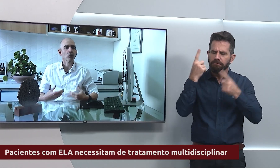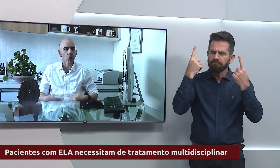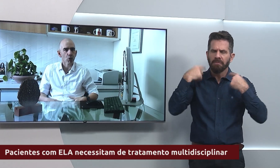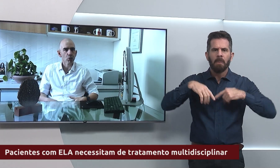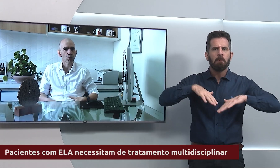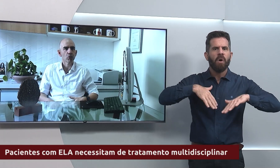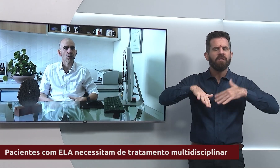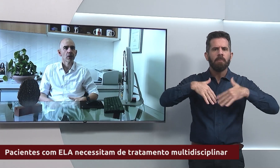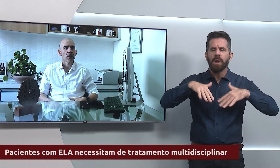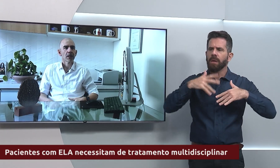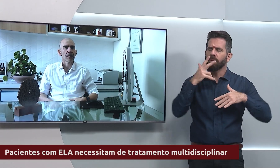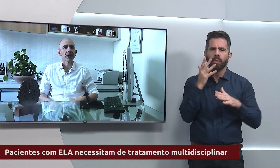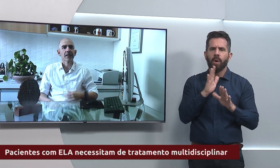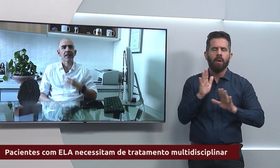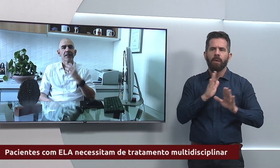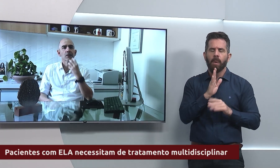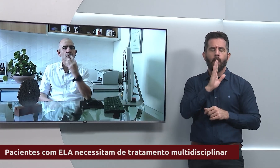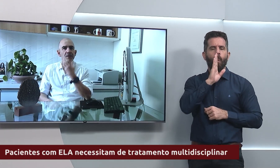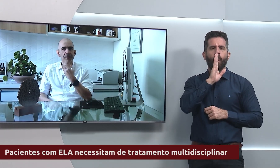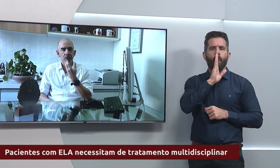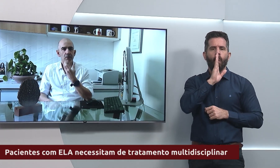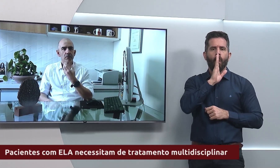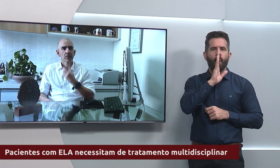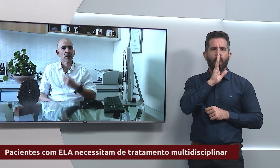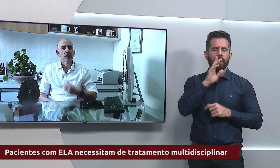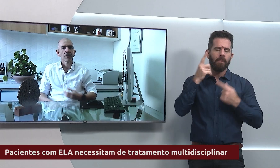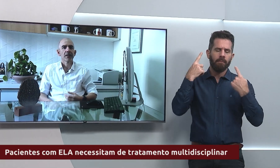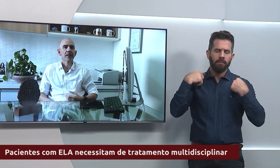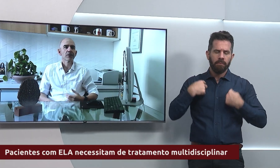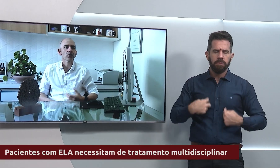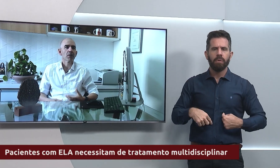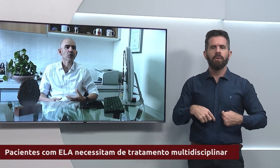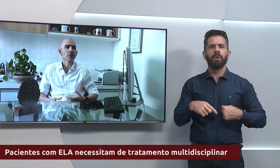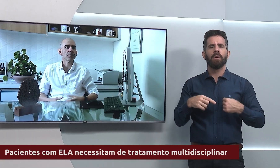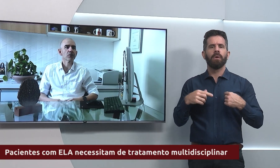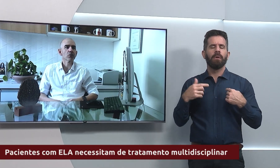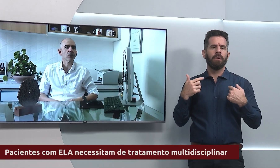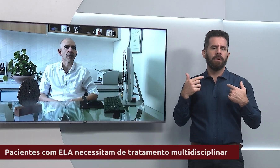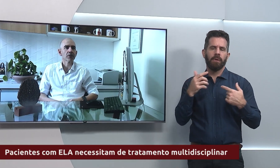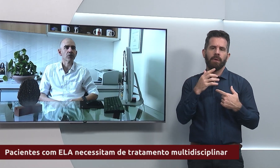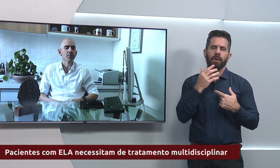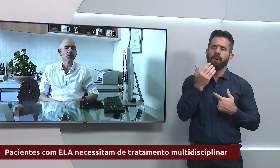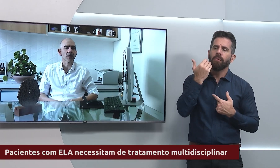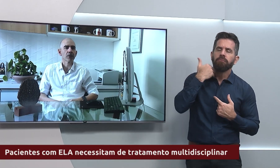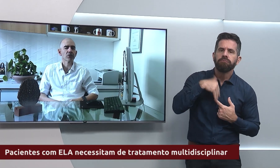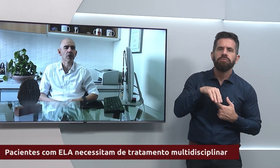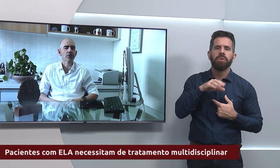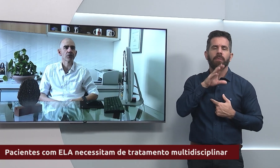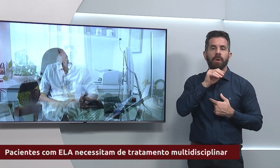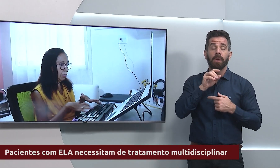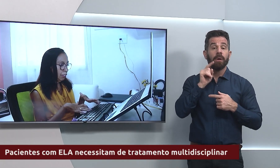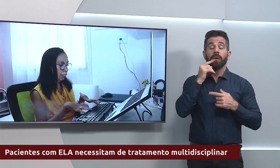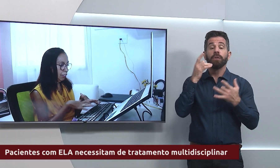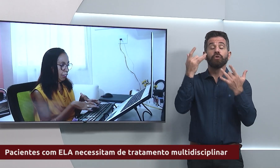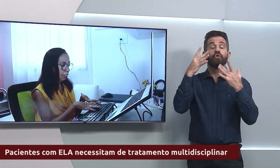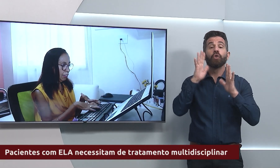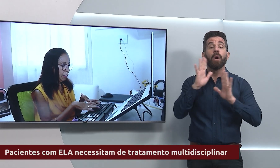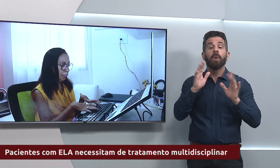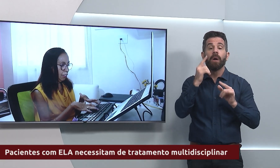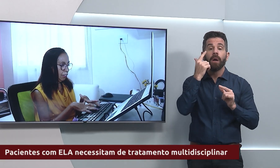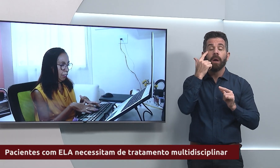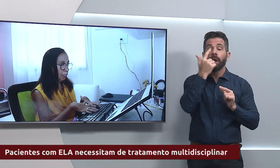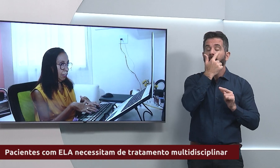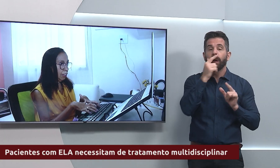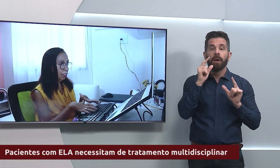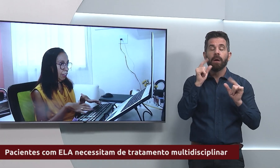do tronco, da deglutição. E aí sobram os movimentos oculares, o piscar dos olhos. Ao mesmo